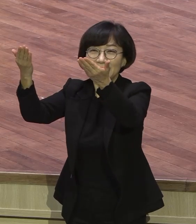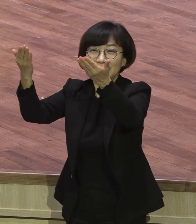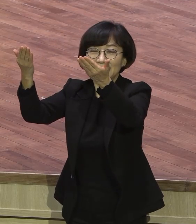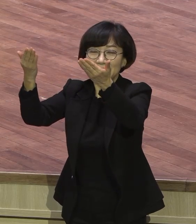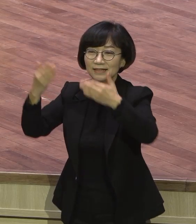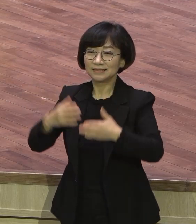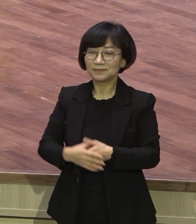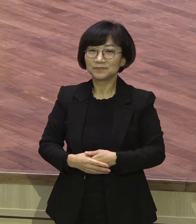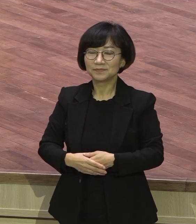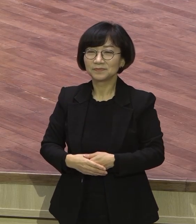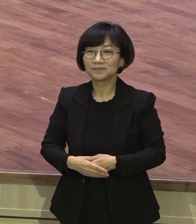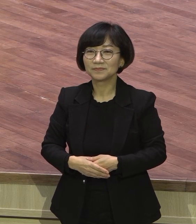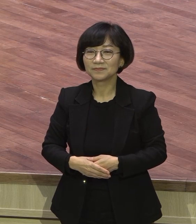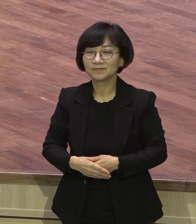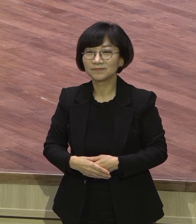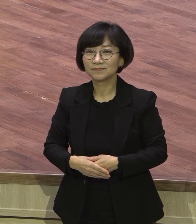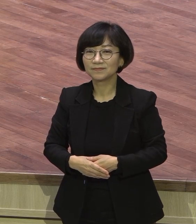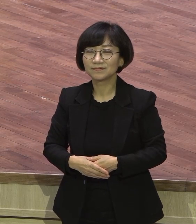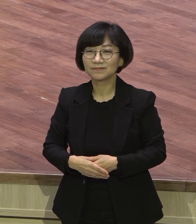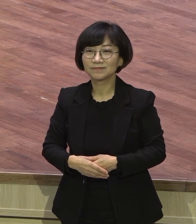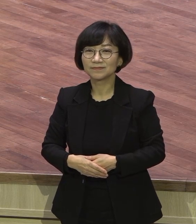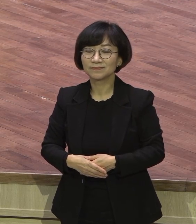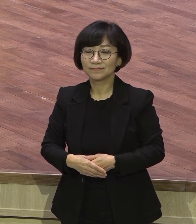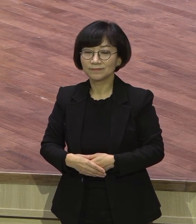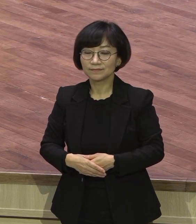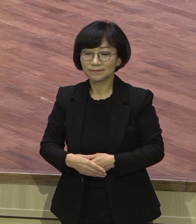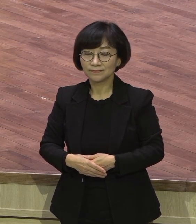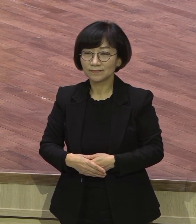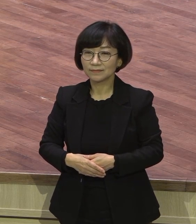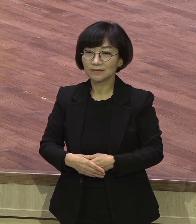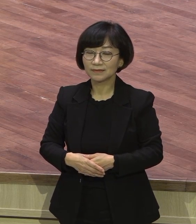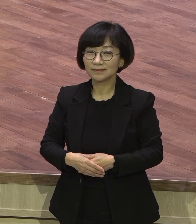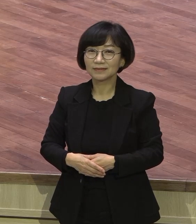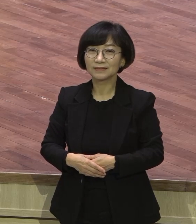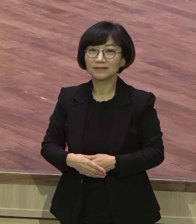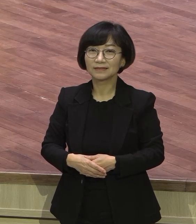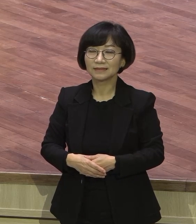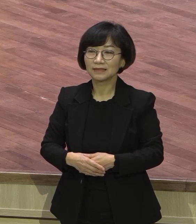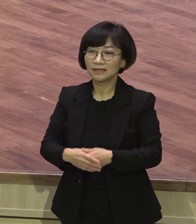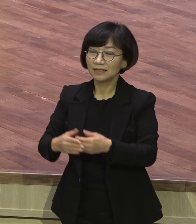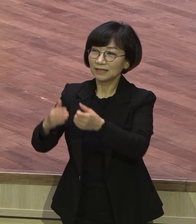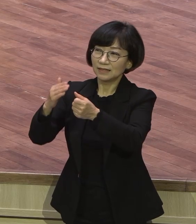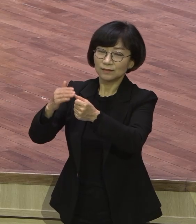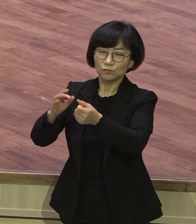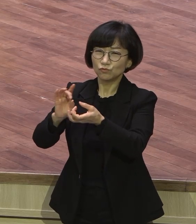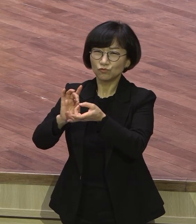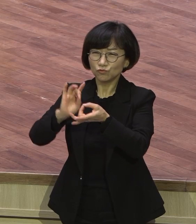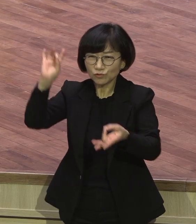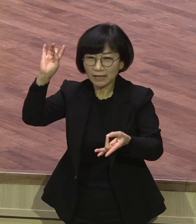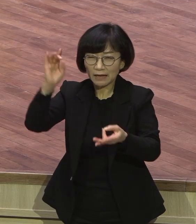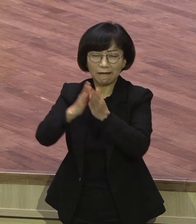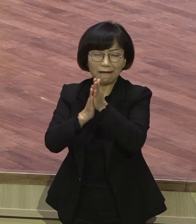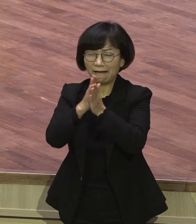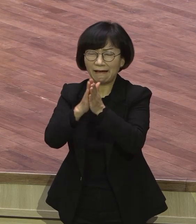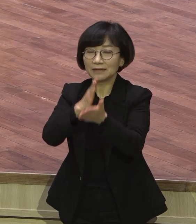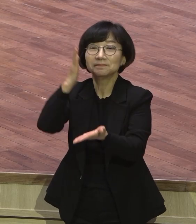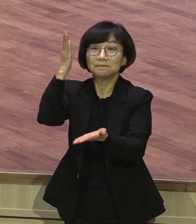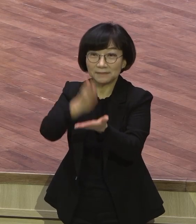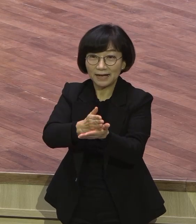올바로 경비하라. 올바로. 하나님을 우상 숭배를 철저히 비교합니다. 제일